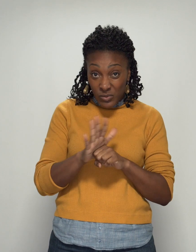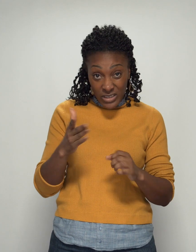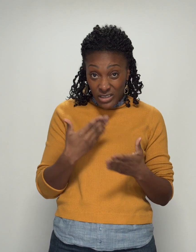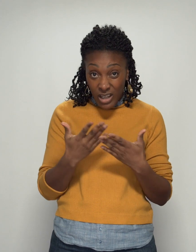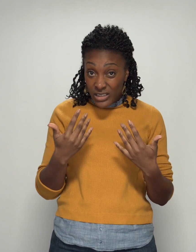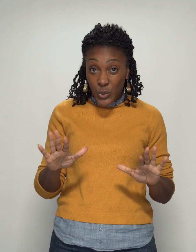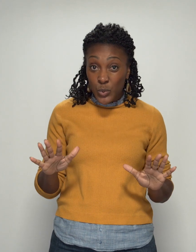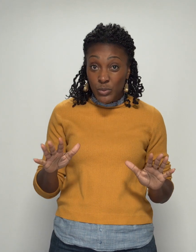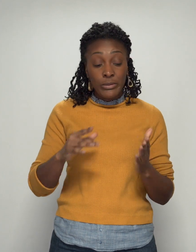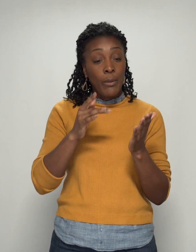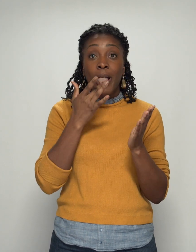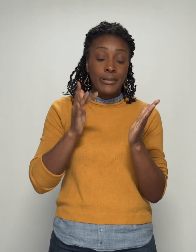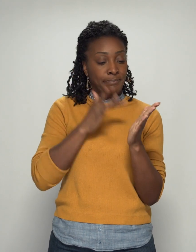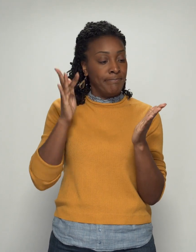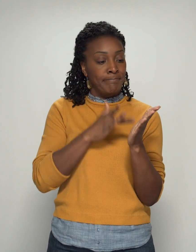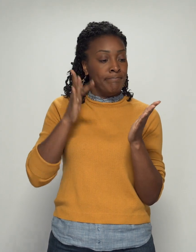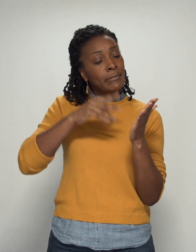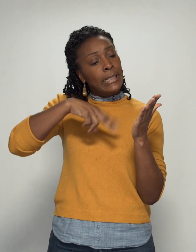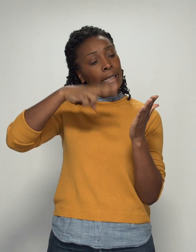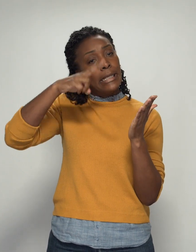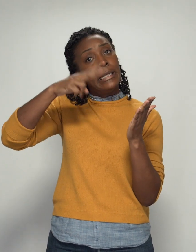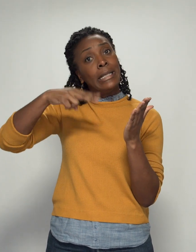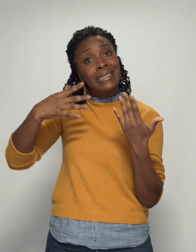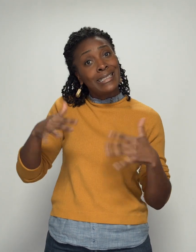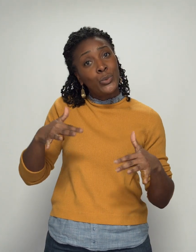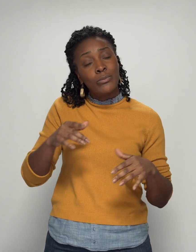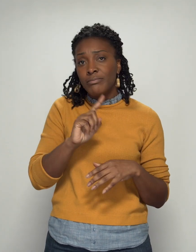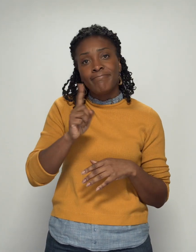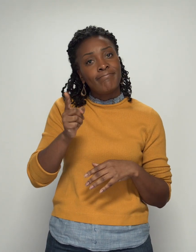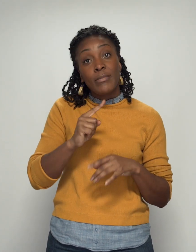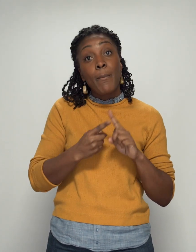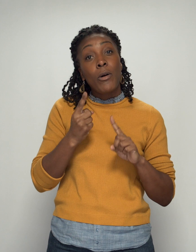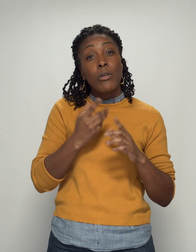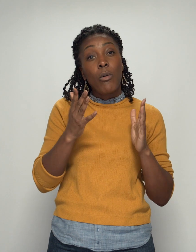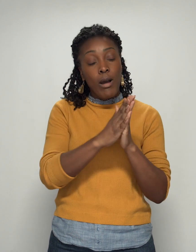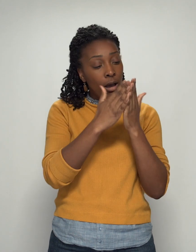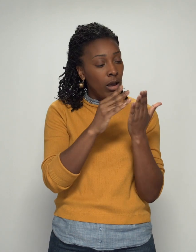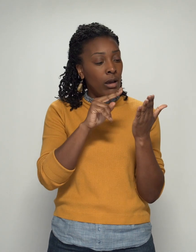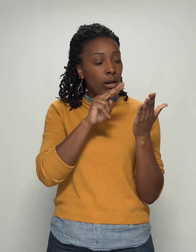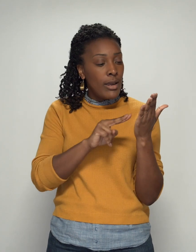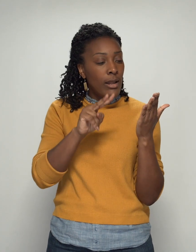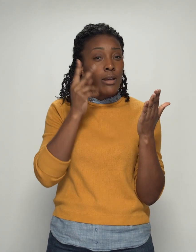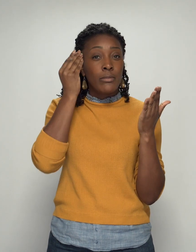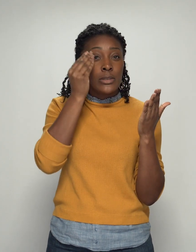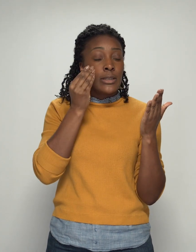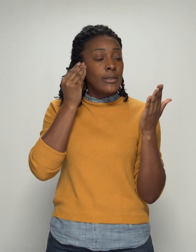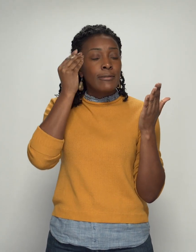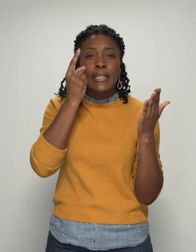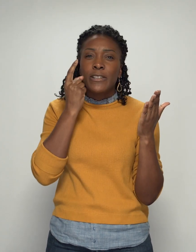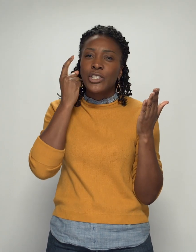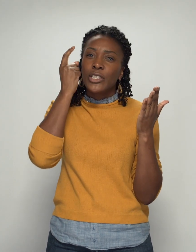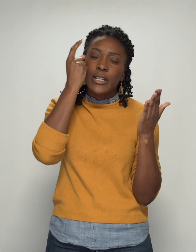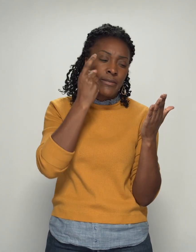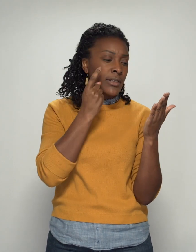il ne suffit pas simplement d'enchaîner les passages, d'enchaîner les Écritures, mais ce qui est important, c'est de la méditer. Méditer la parole,